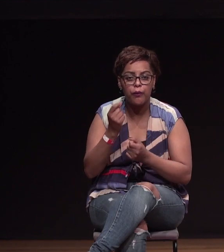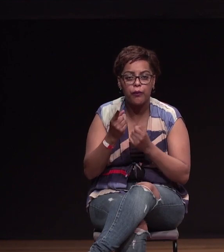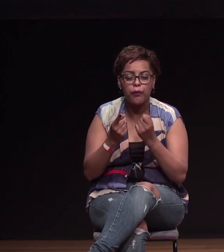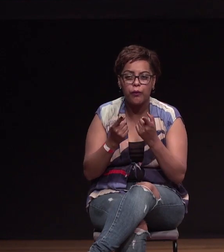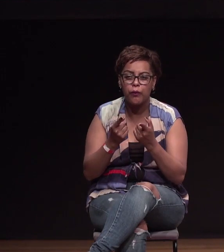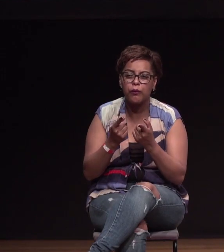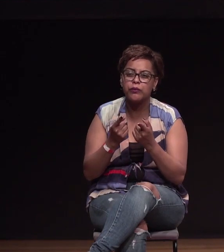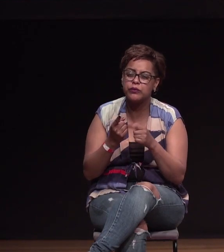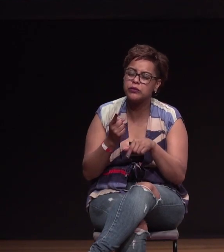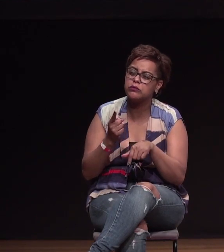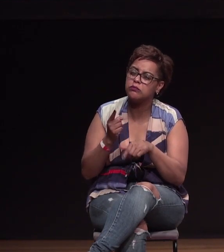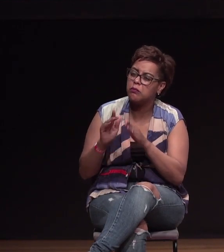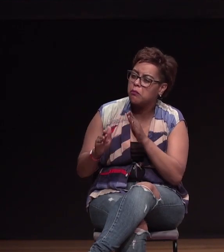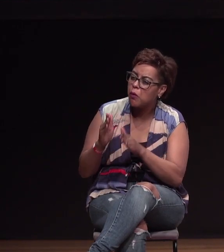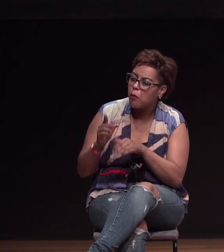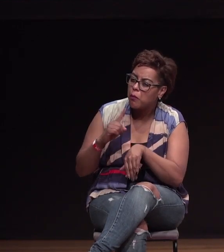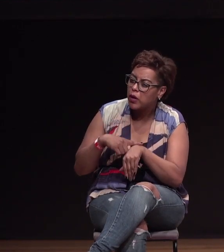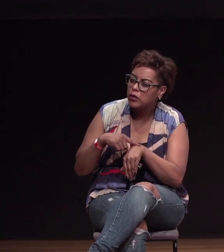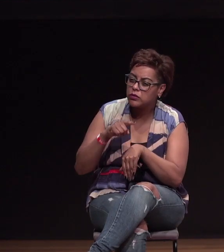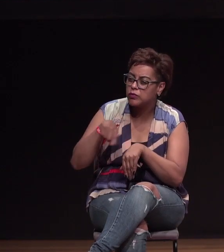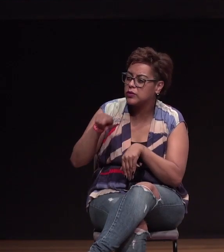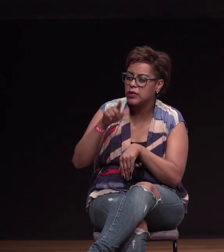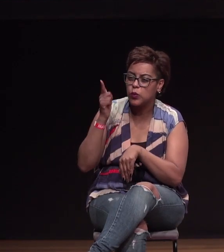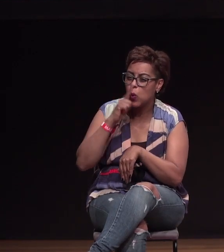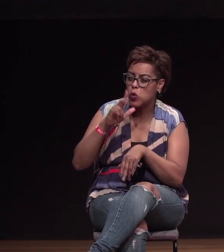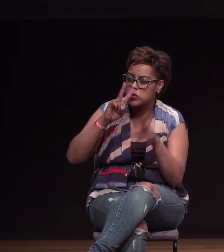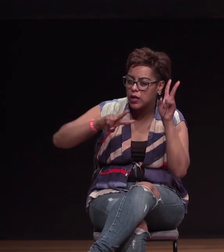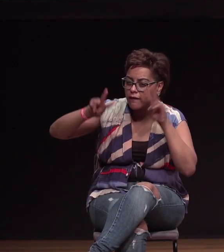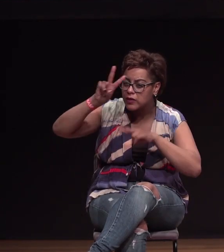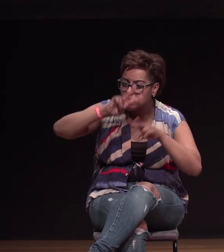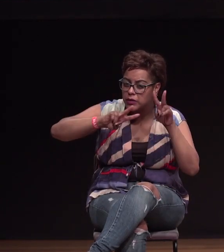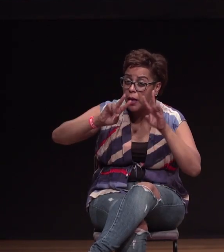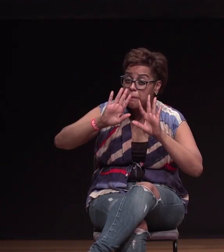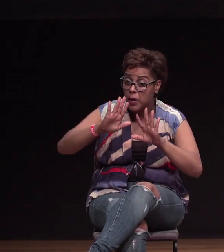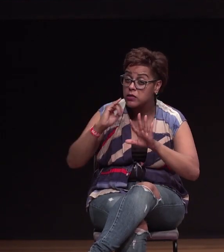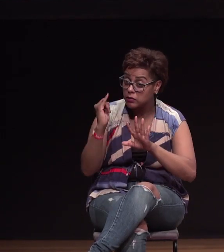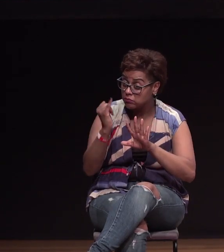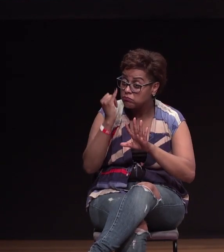importantes que talvez não tenham tanta visibilidade. Por exemplo,